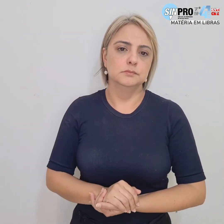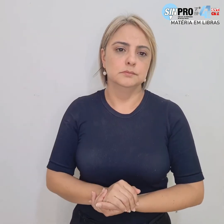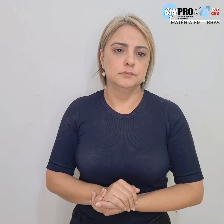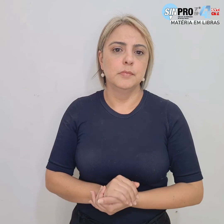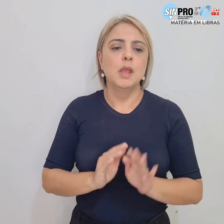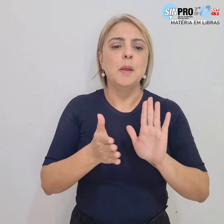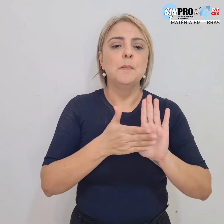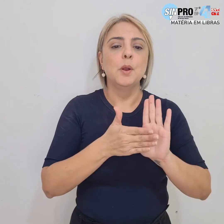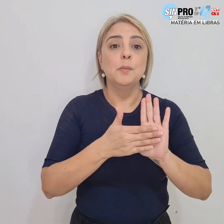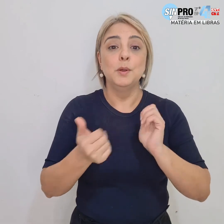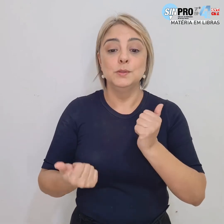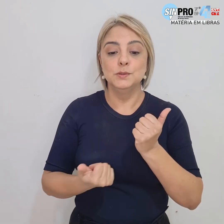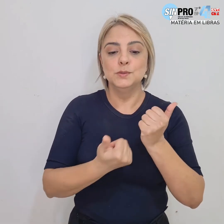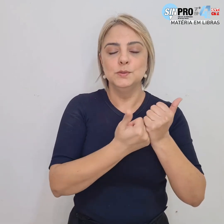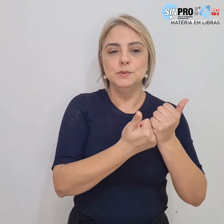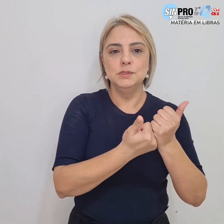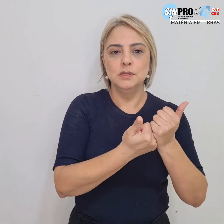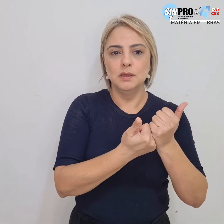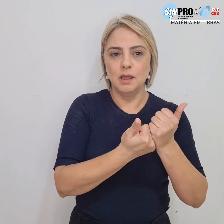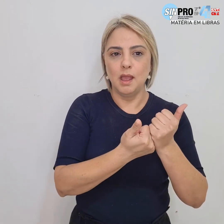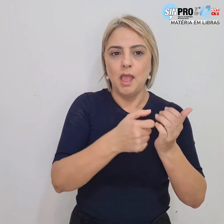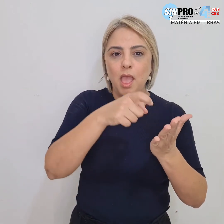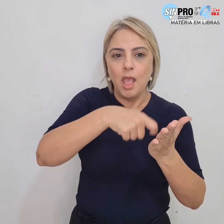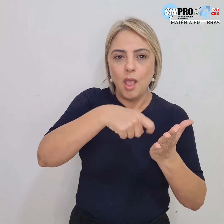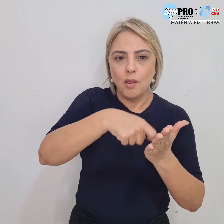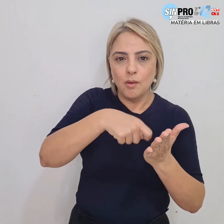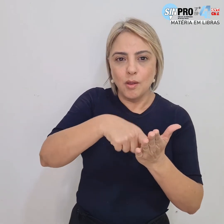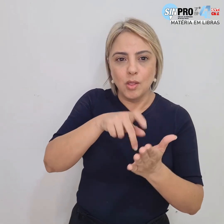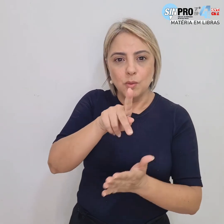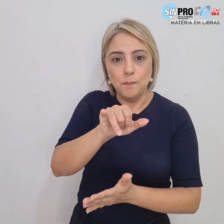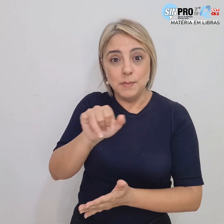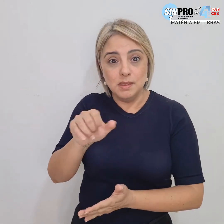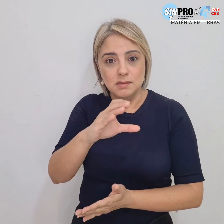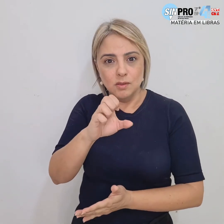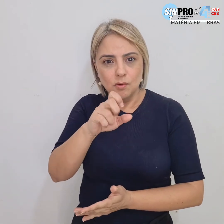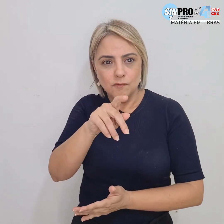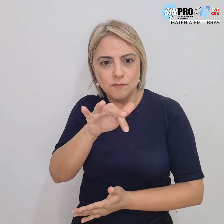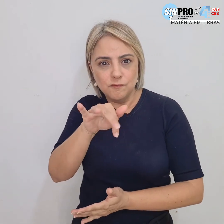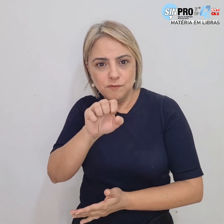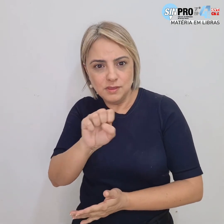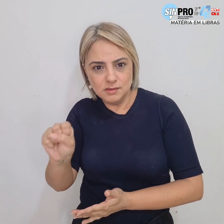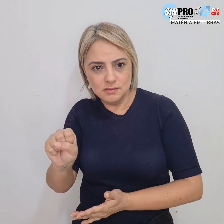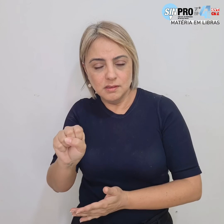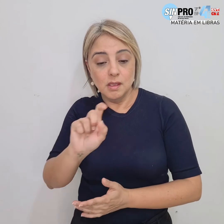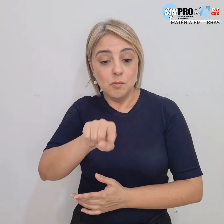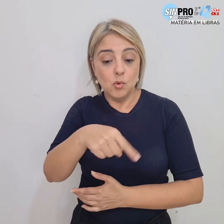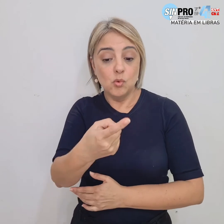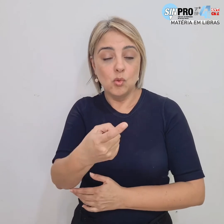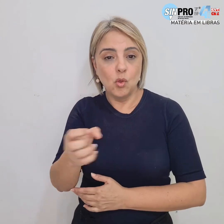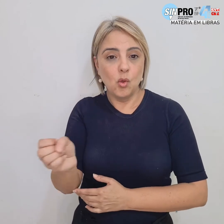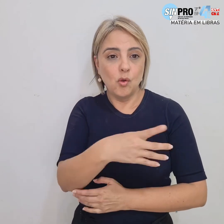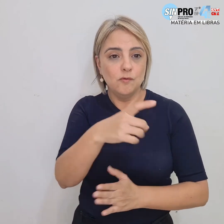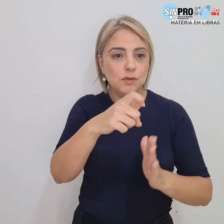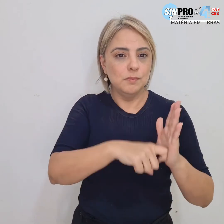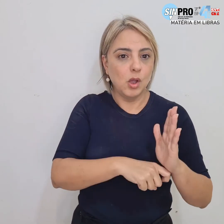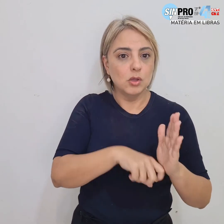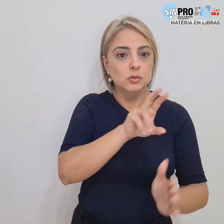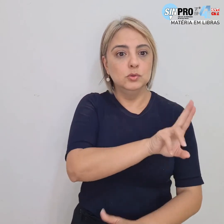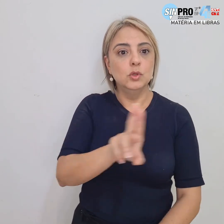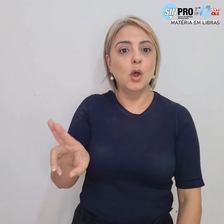propõe substituir a cobrança do PIS e da CONFINS por um novo imposto denominado